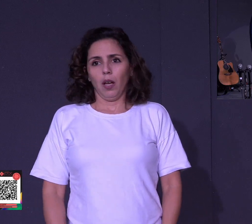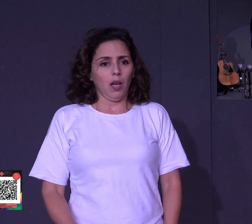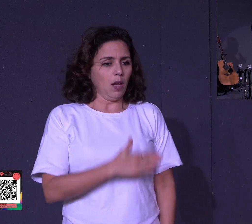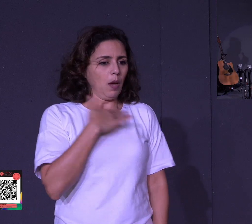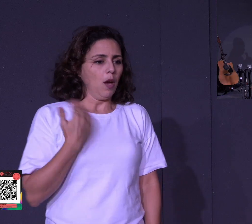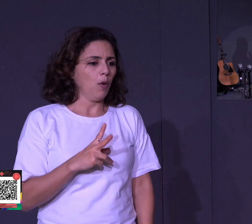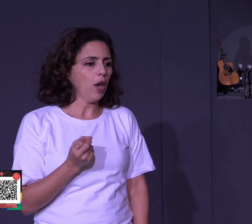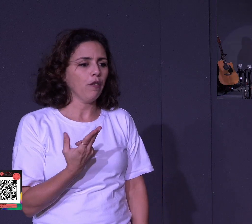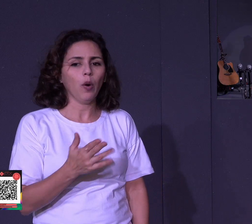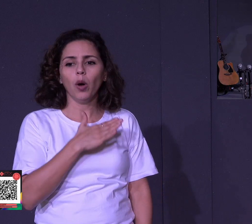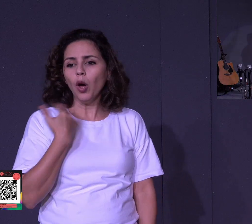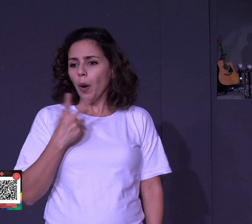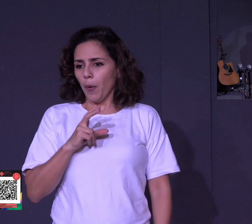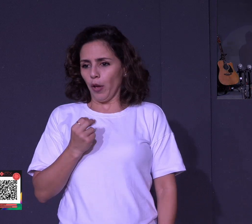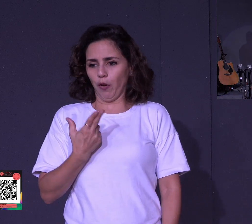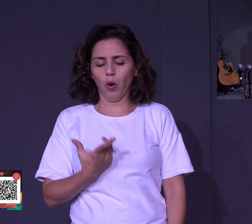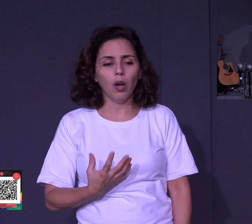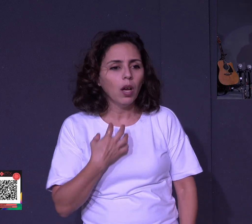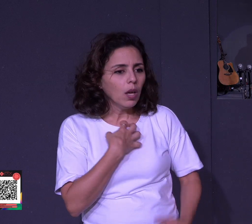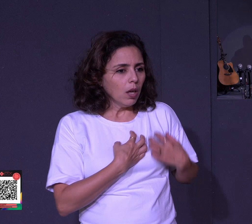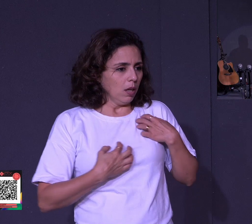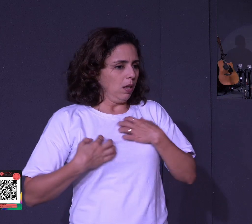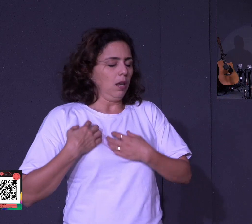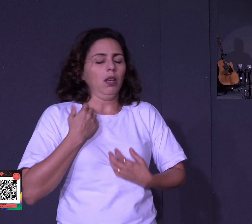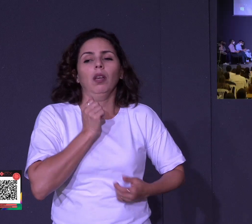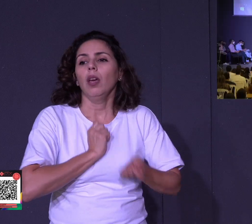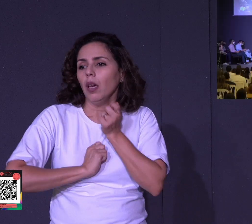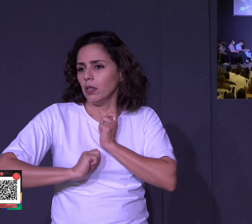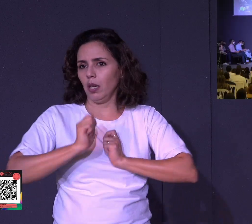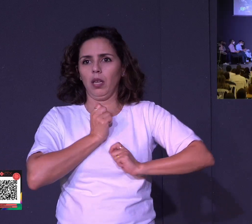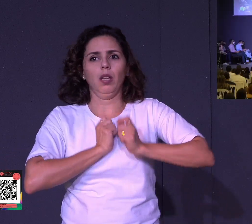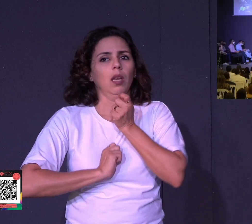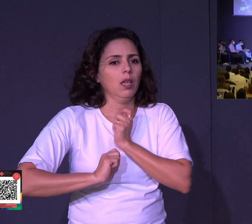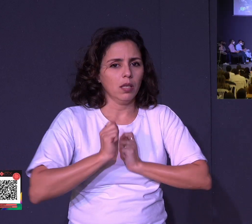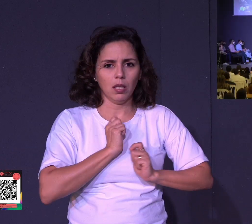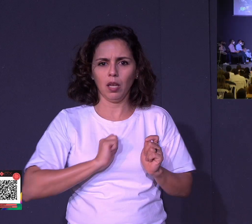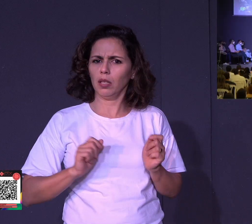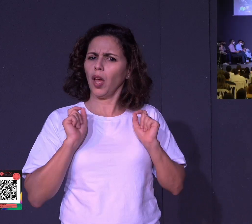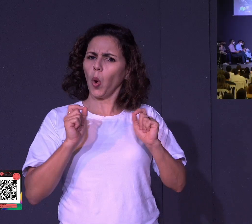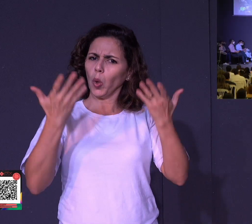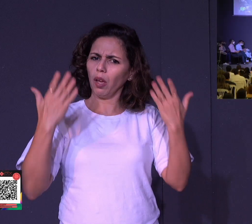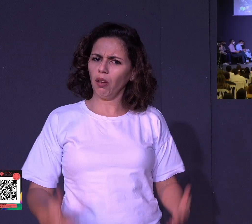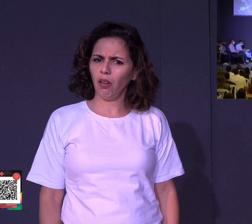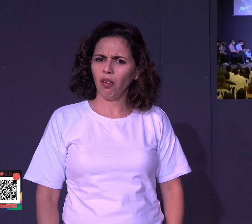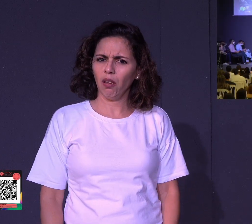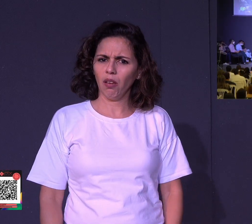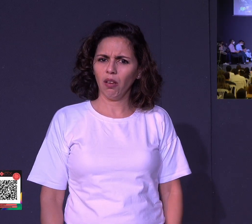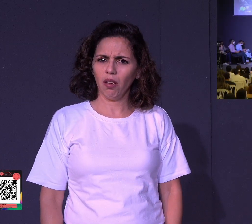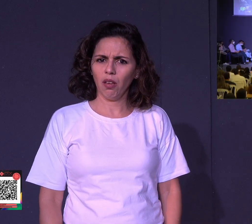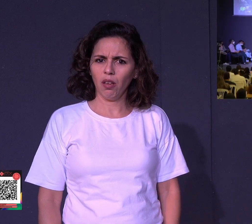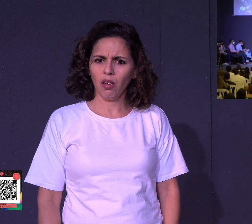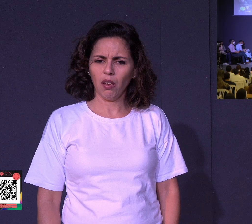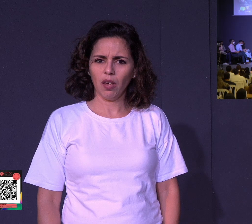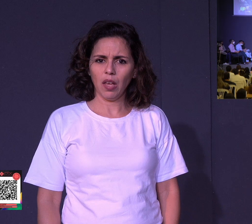Já está assim. Já está se antecipando. A ansiedade, excesso de quê? De futuro.